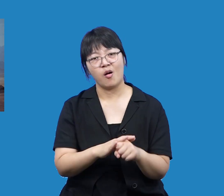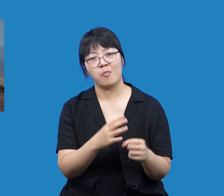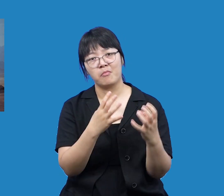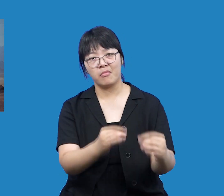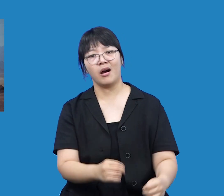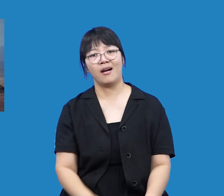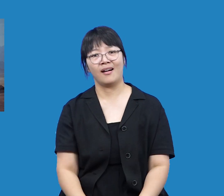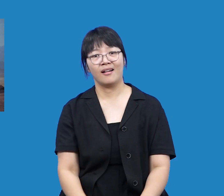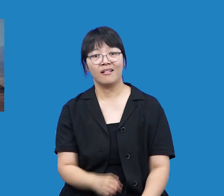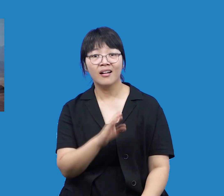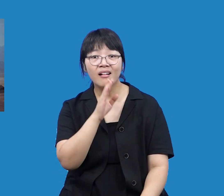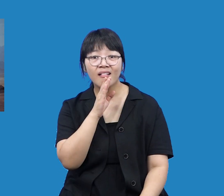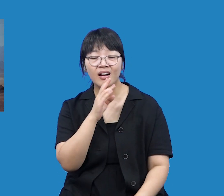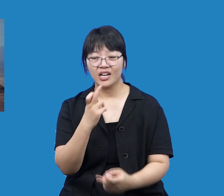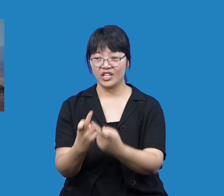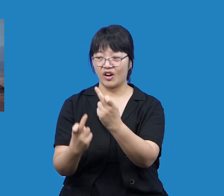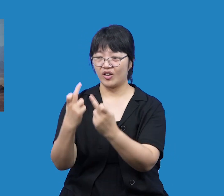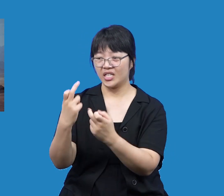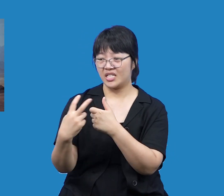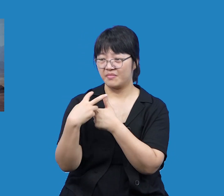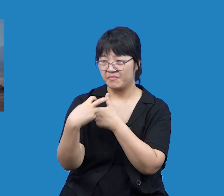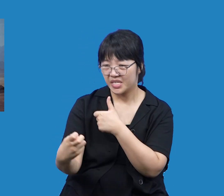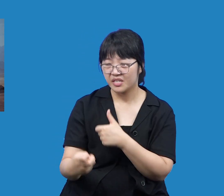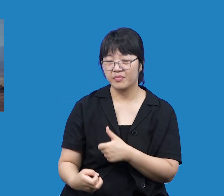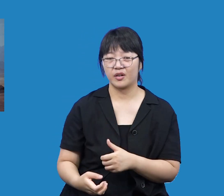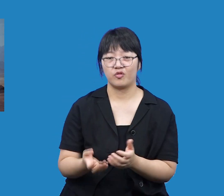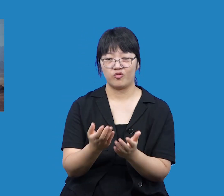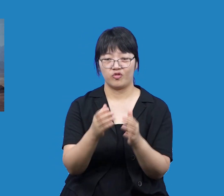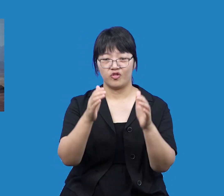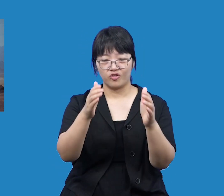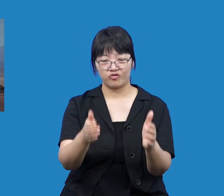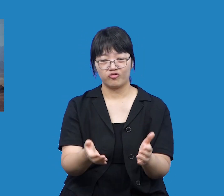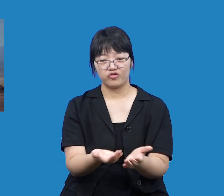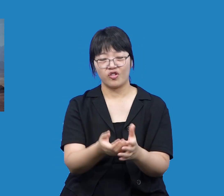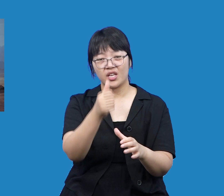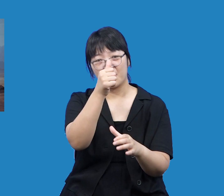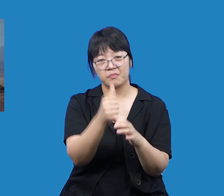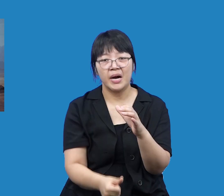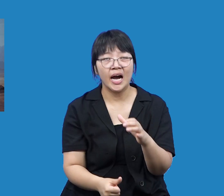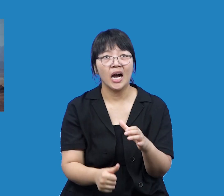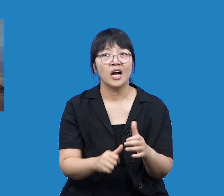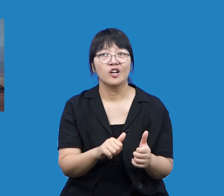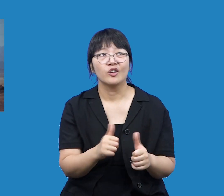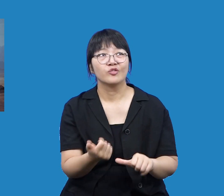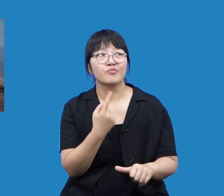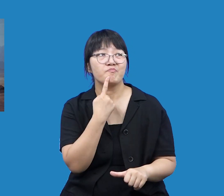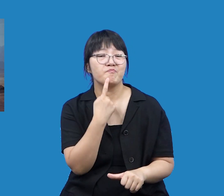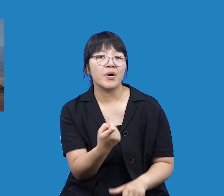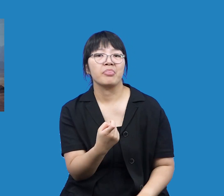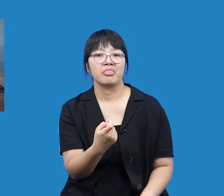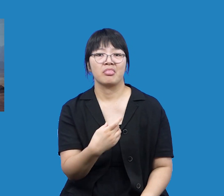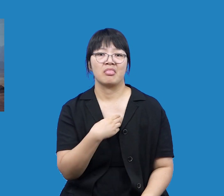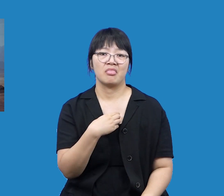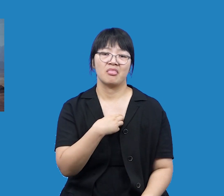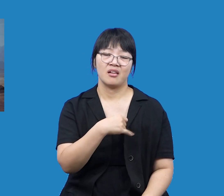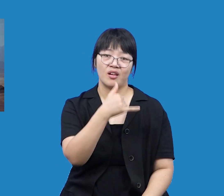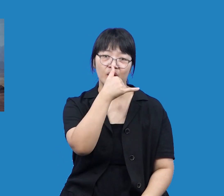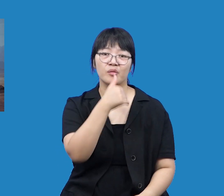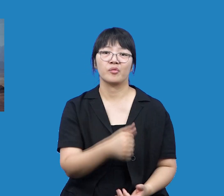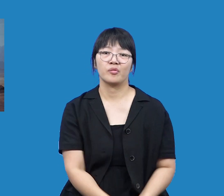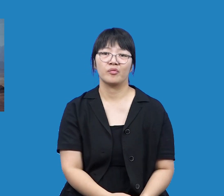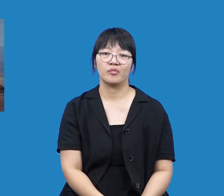형제들에게 미움받아 구덩이에 던짐을 받고 거의 죽음을 당할 뻔했고,